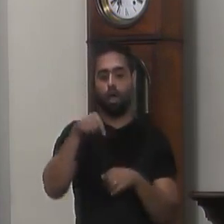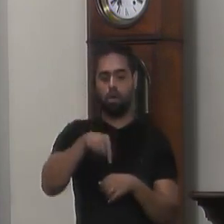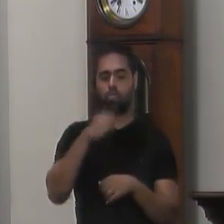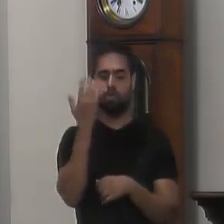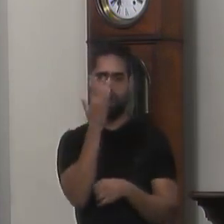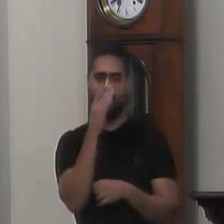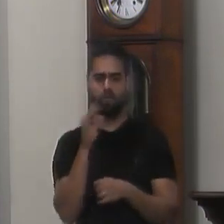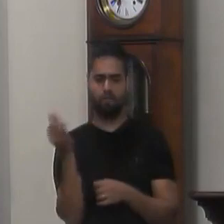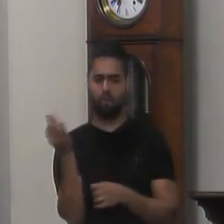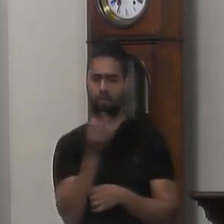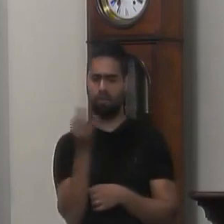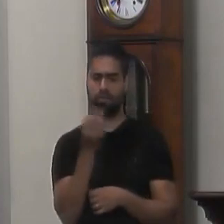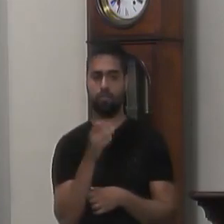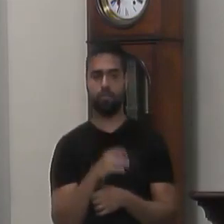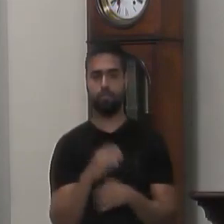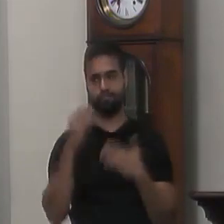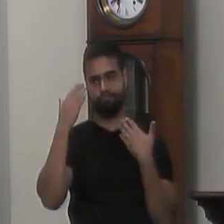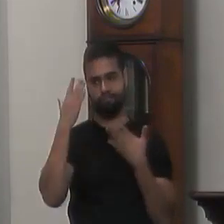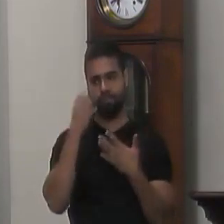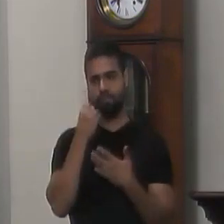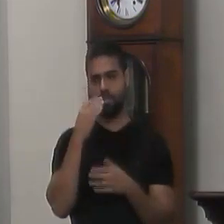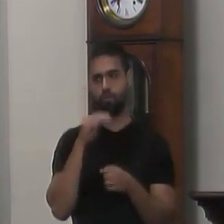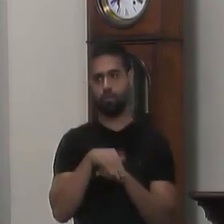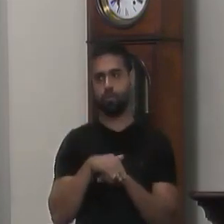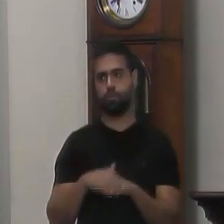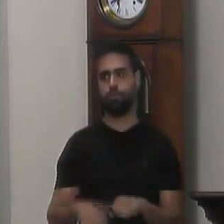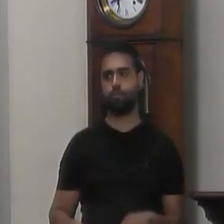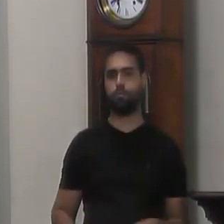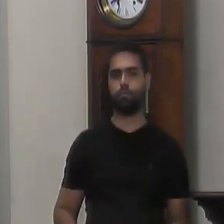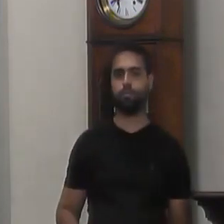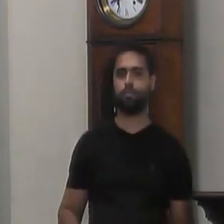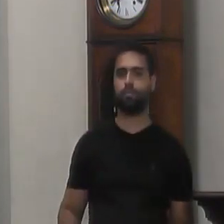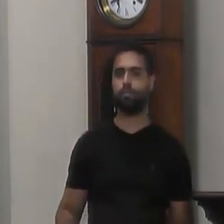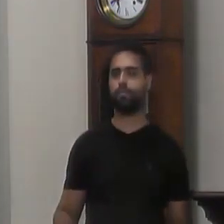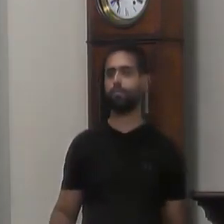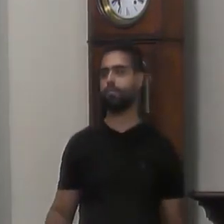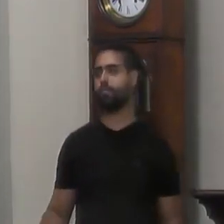o carnaval foi ótimo. Obrigado, uma boa noite a todos.